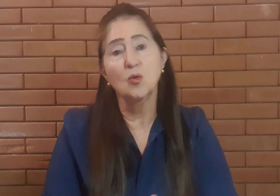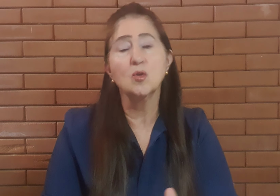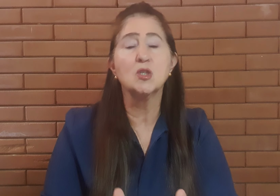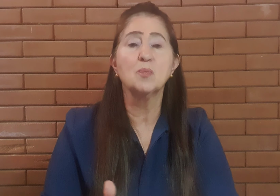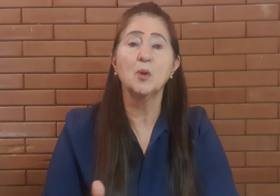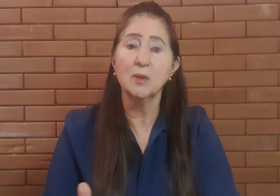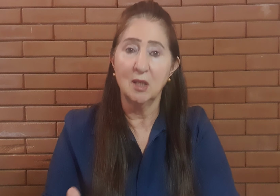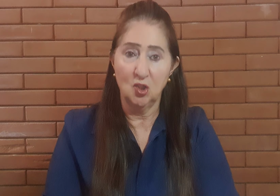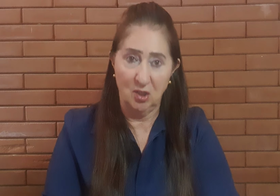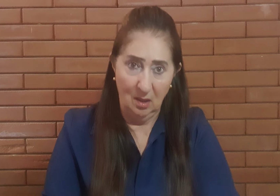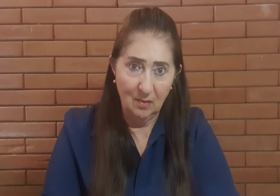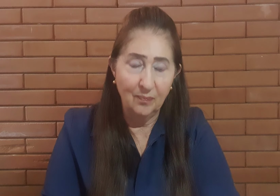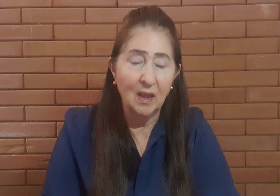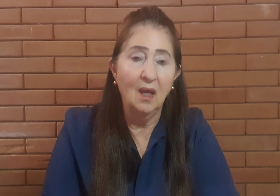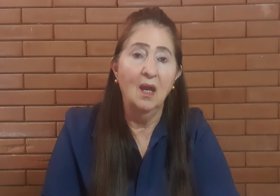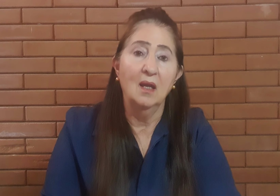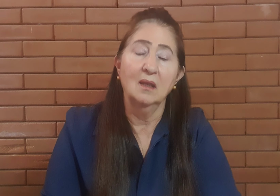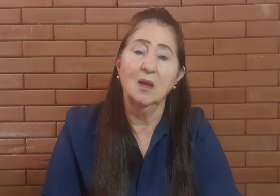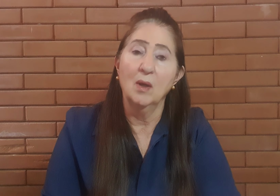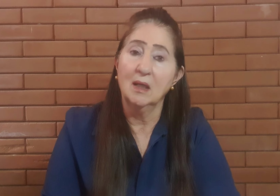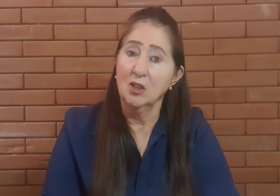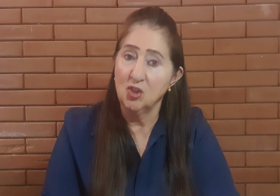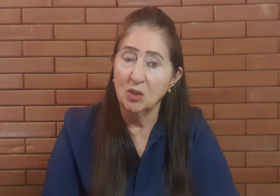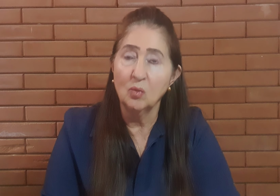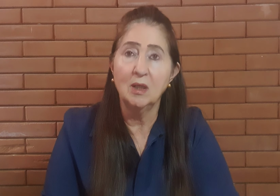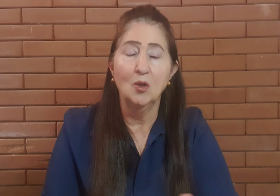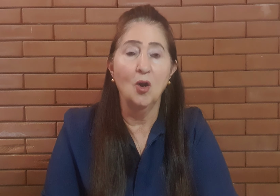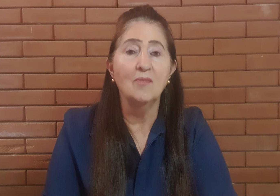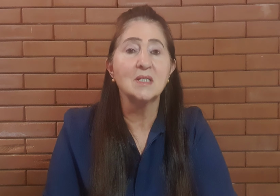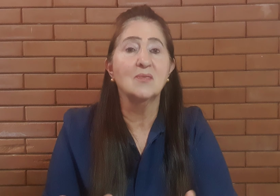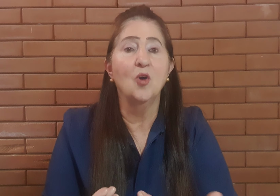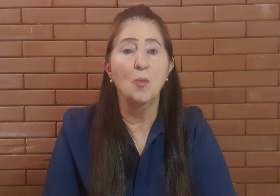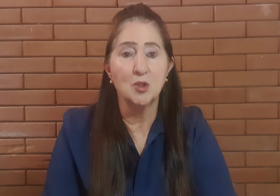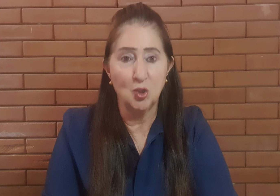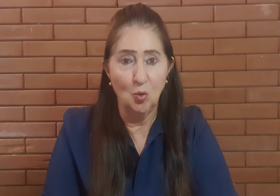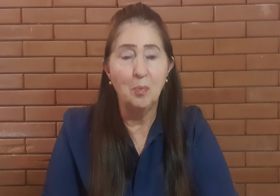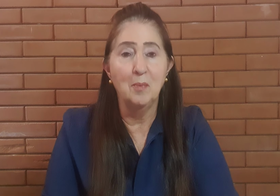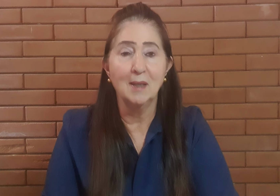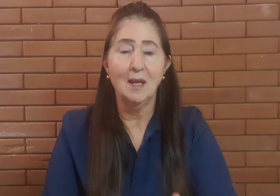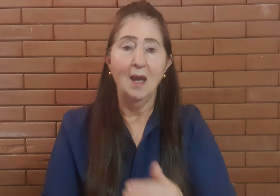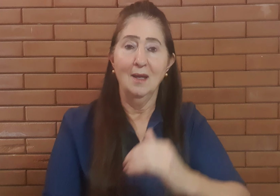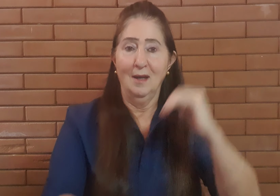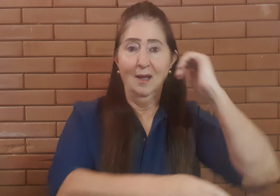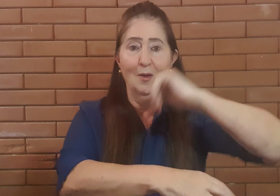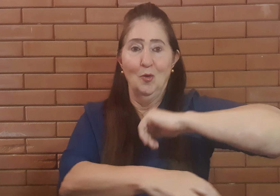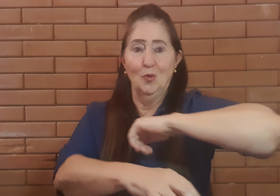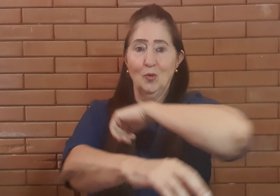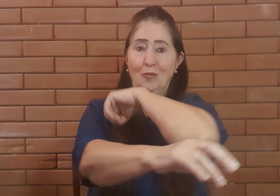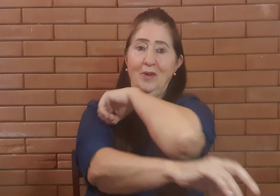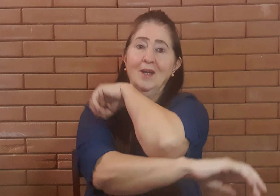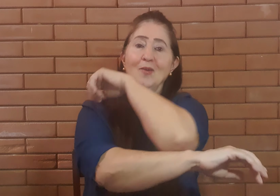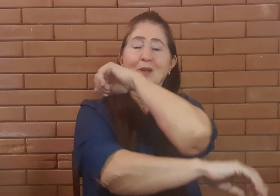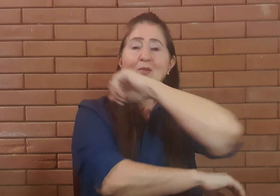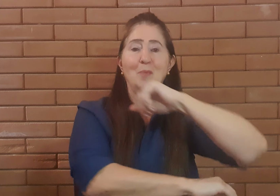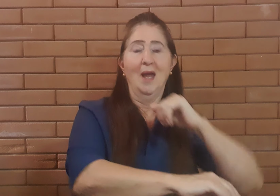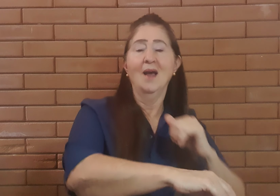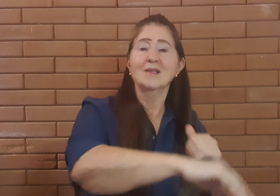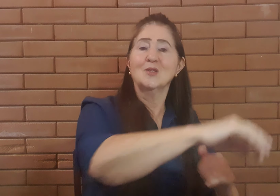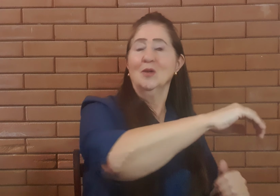nos proteger. Então, acredito que novas formas de cumprimentar, né? O cotovelo, né? O braço,